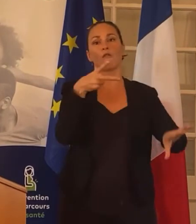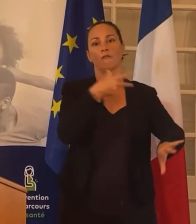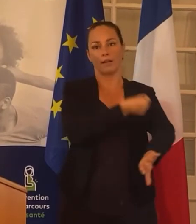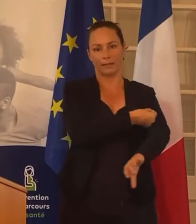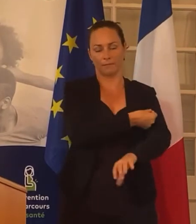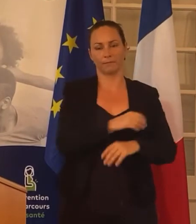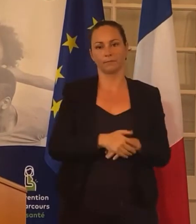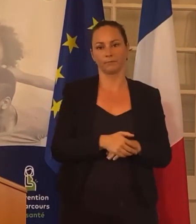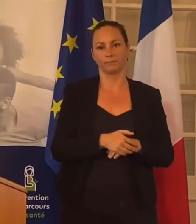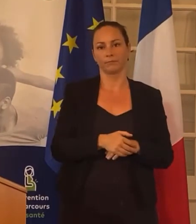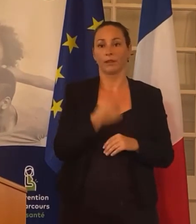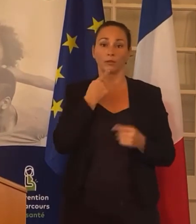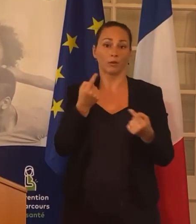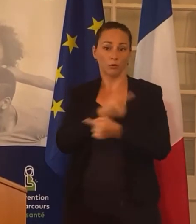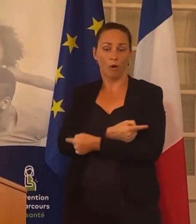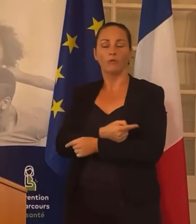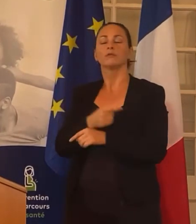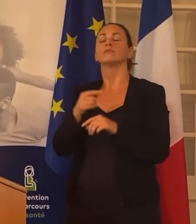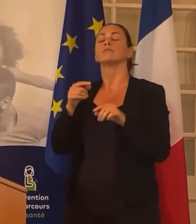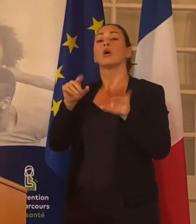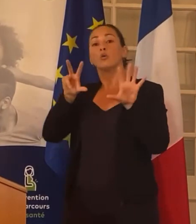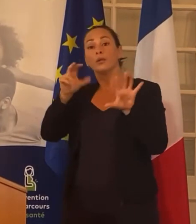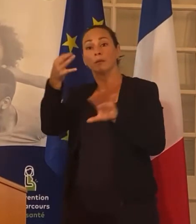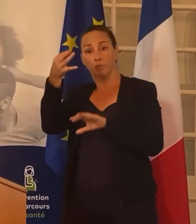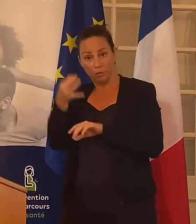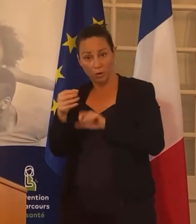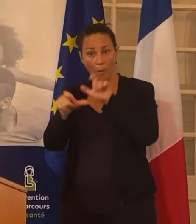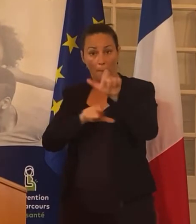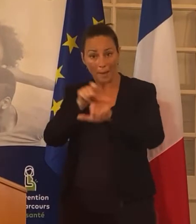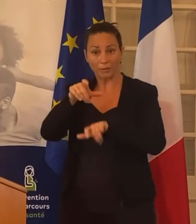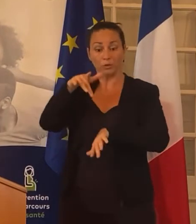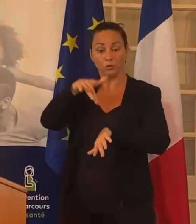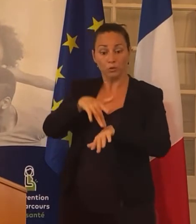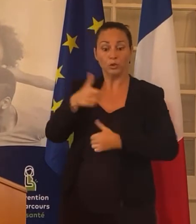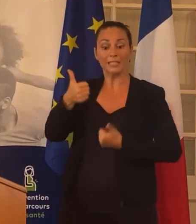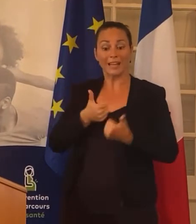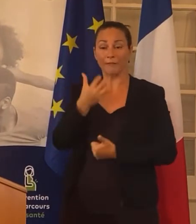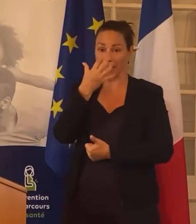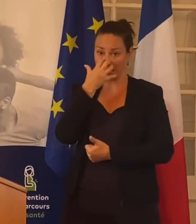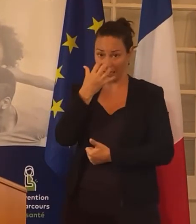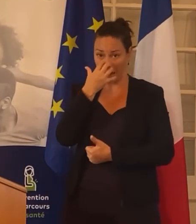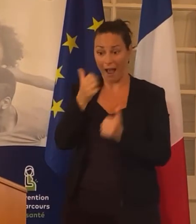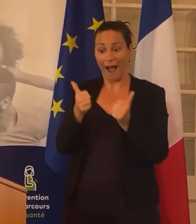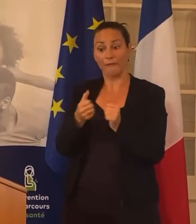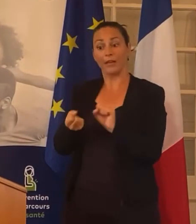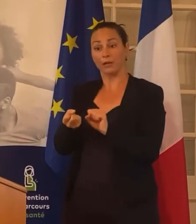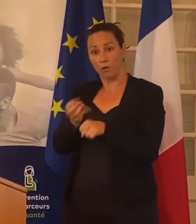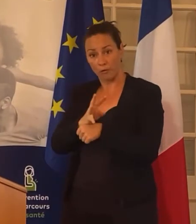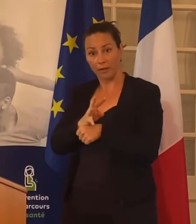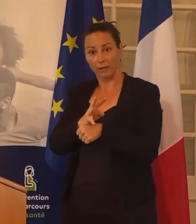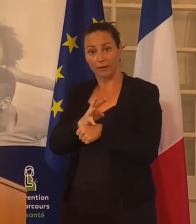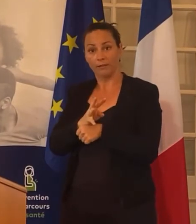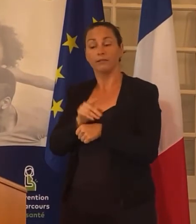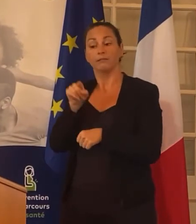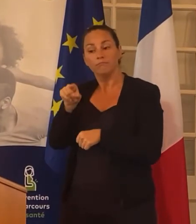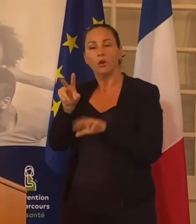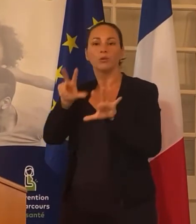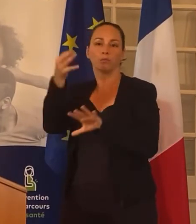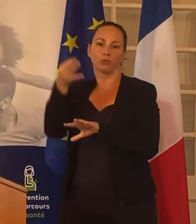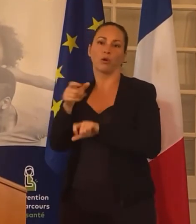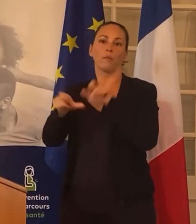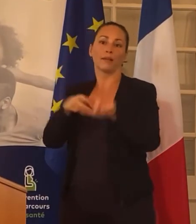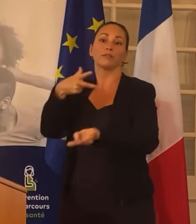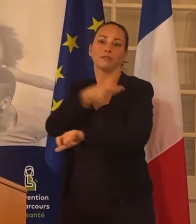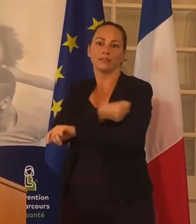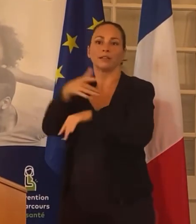A contrario, 8% seulement de ces admissions étaient le fait de personnes vaccinées. Si l'on